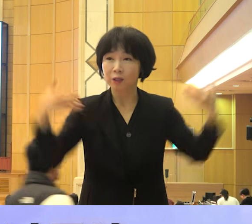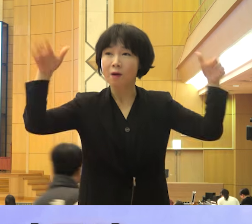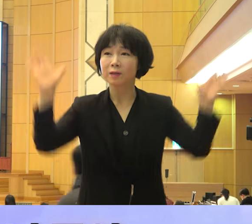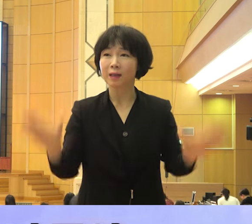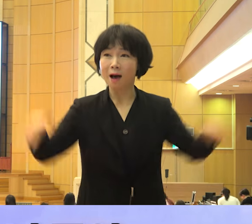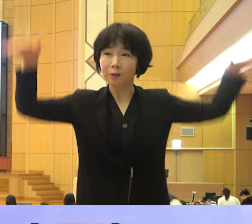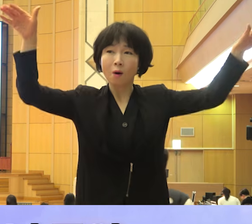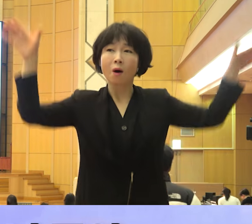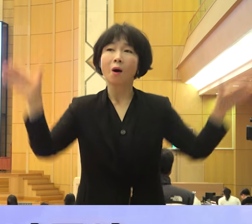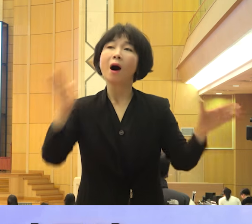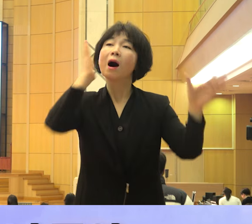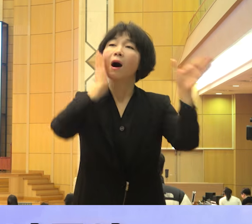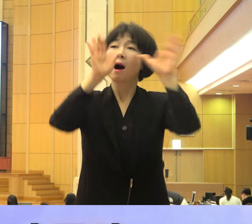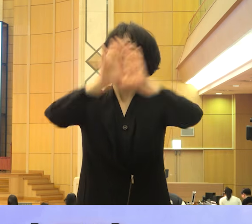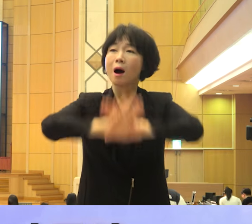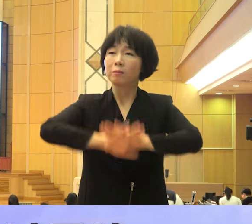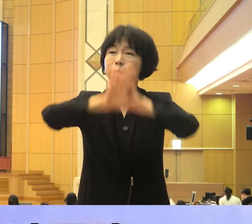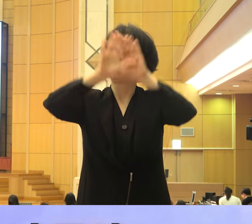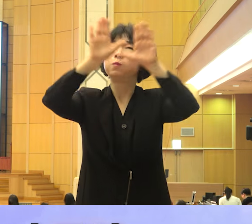생명도 천사도